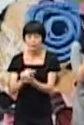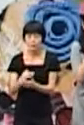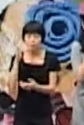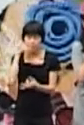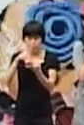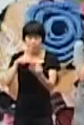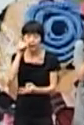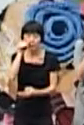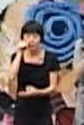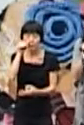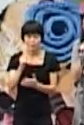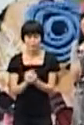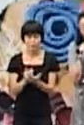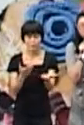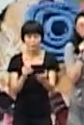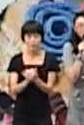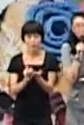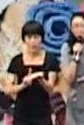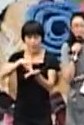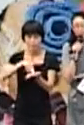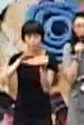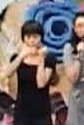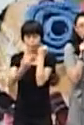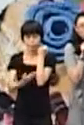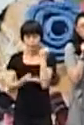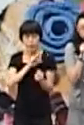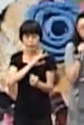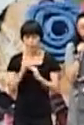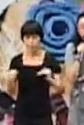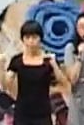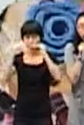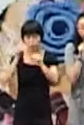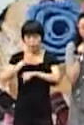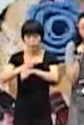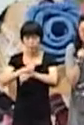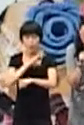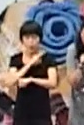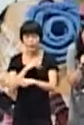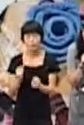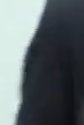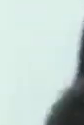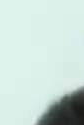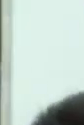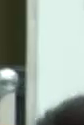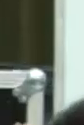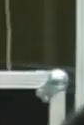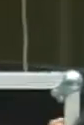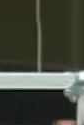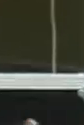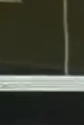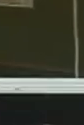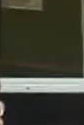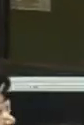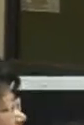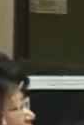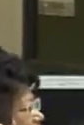生，立法會議員暨平等機會委員會委員馮檢基議員，同埋